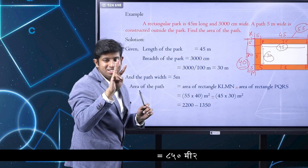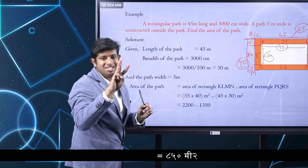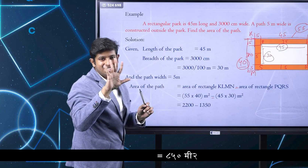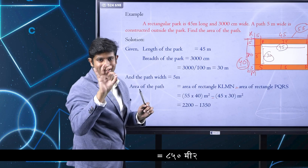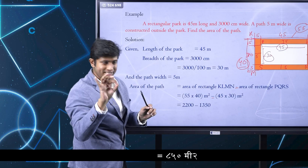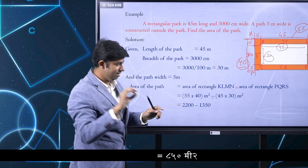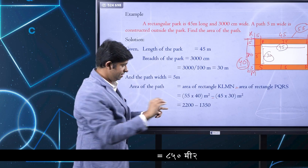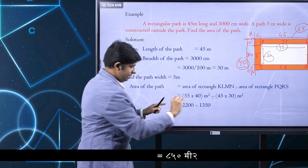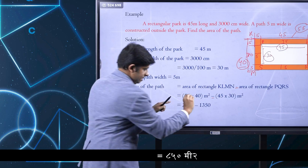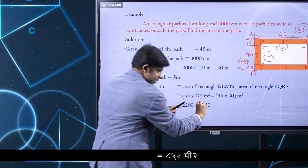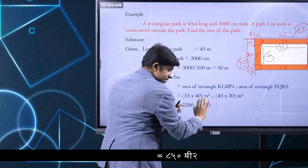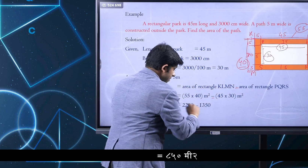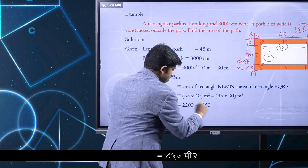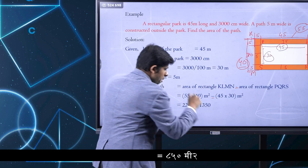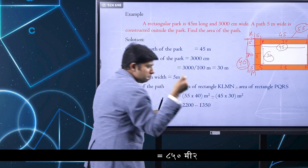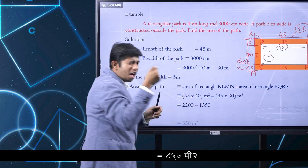टू 850 मीटर.